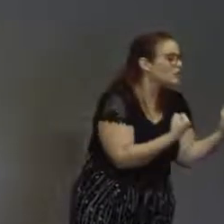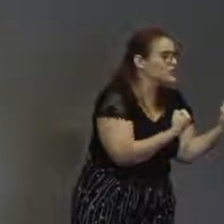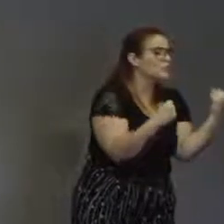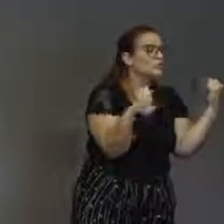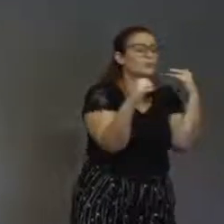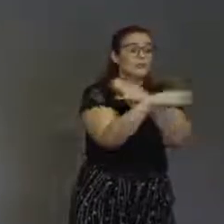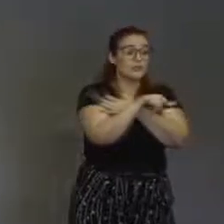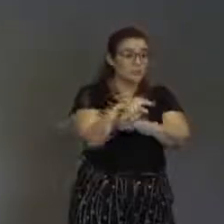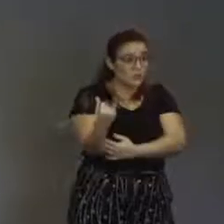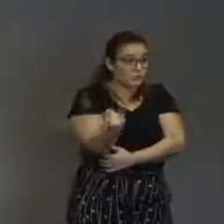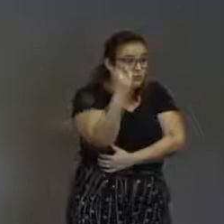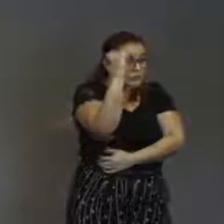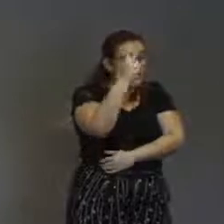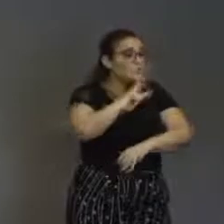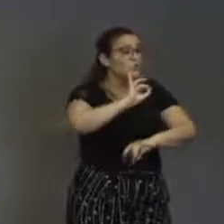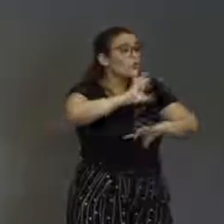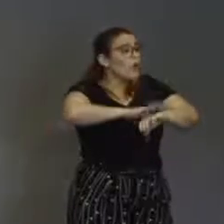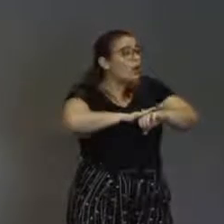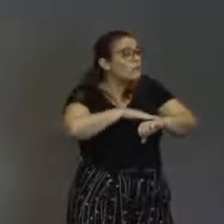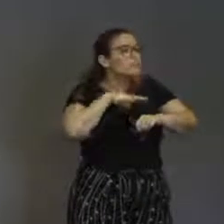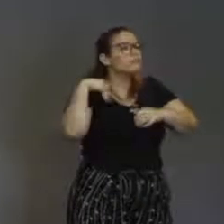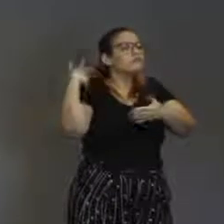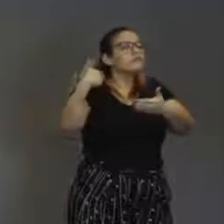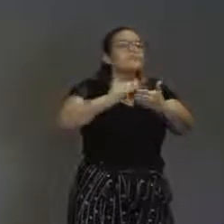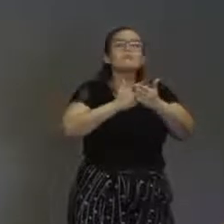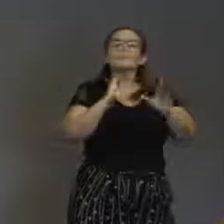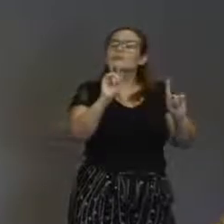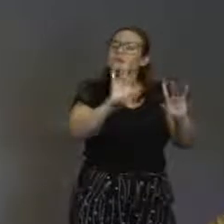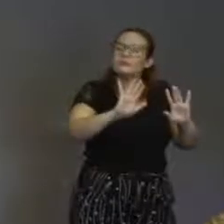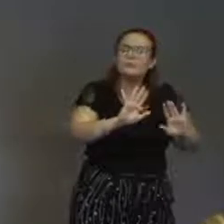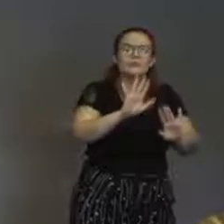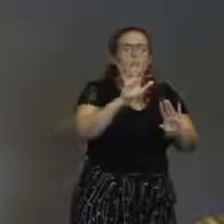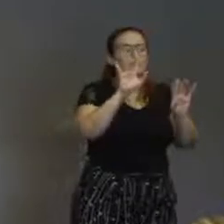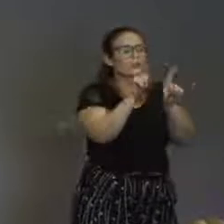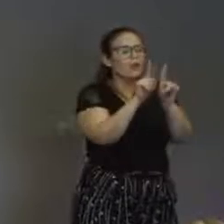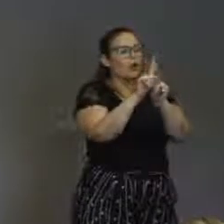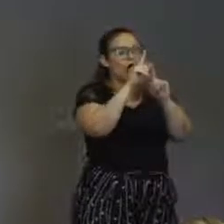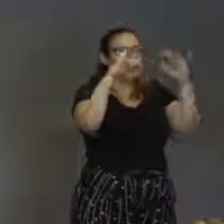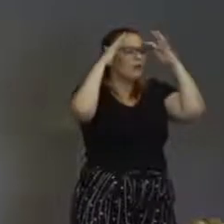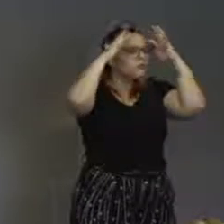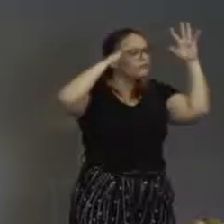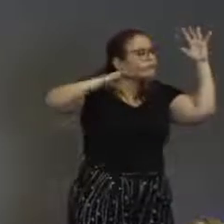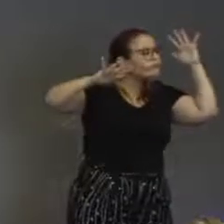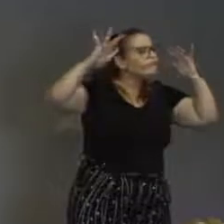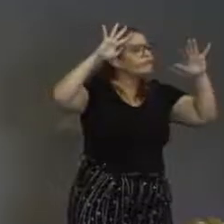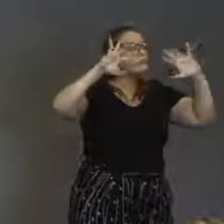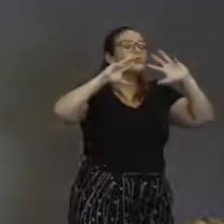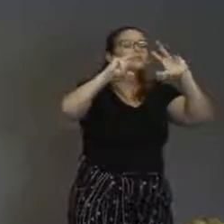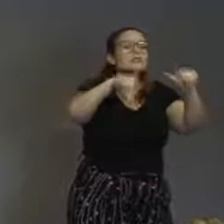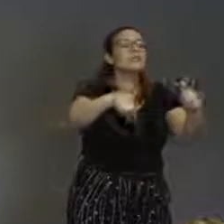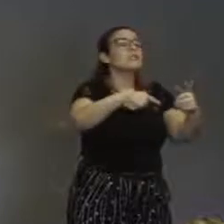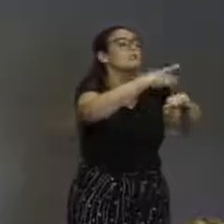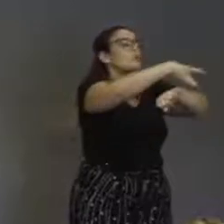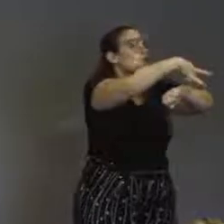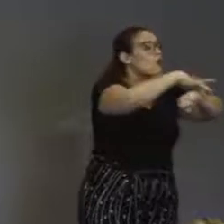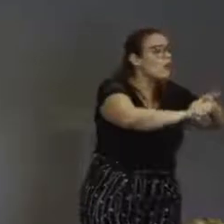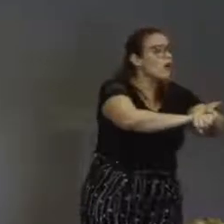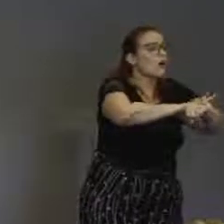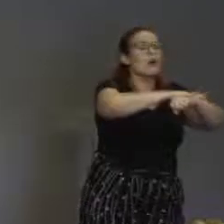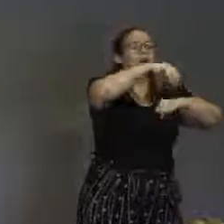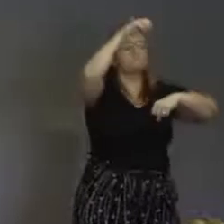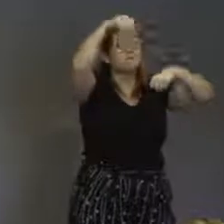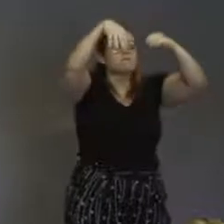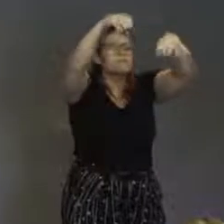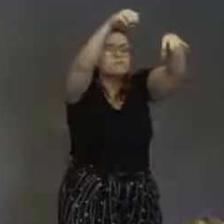importante, então não é só o tempo de lá para cá, mas todo o imaginário envolvido nisso, questões de segurança, de iluminação, enfim, como é que a